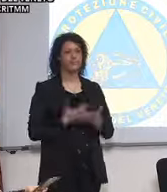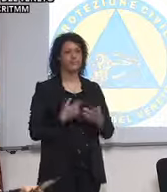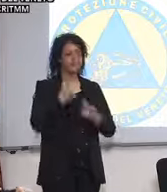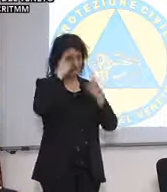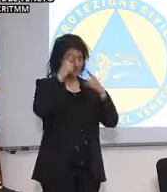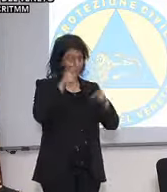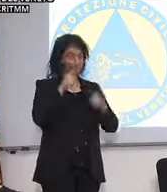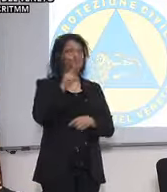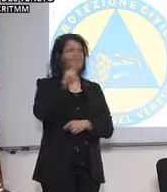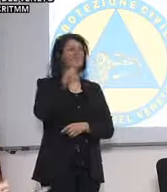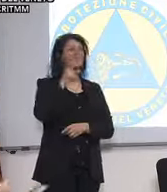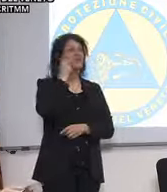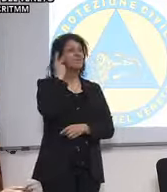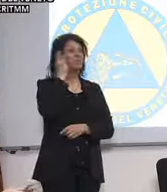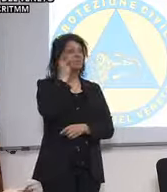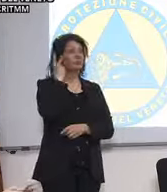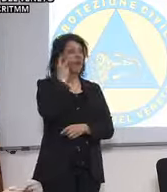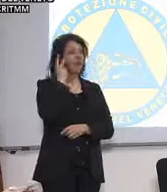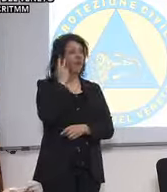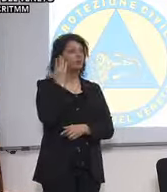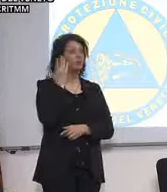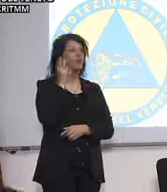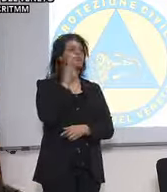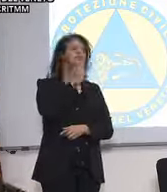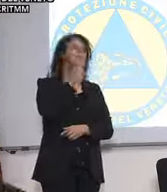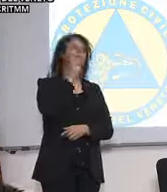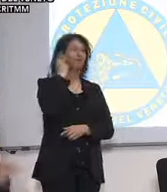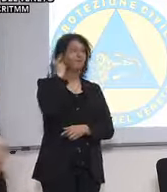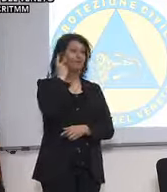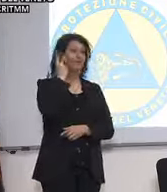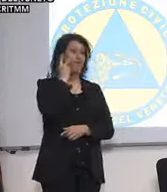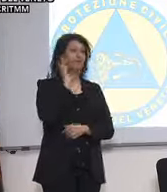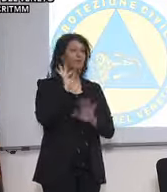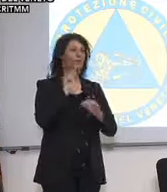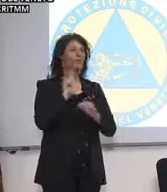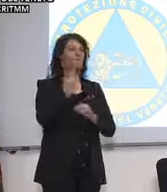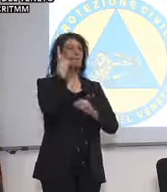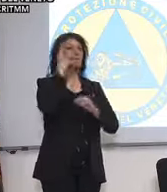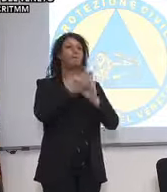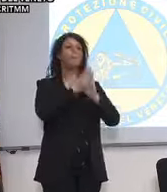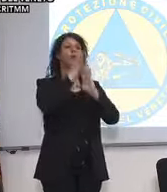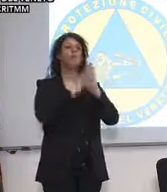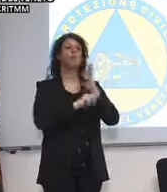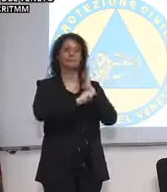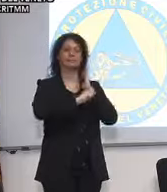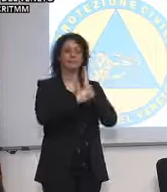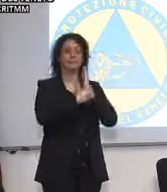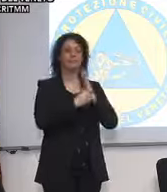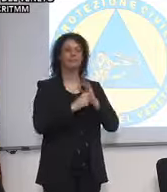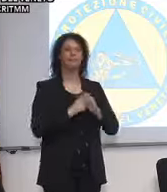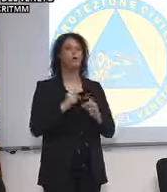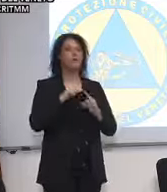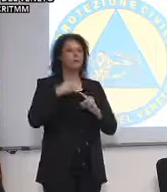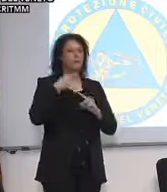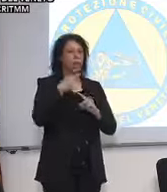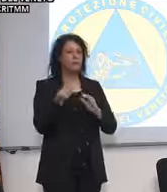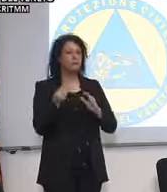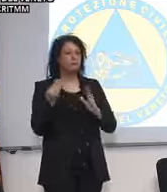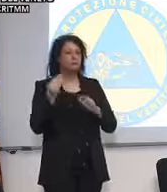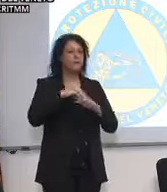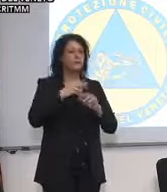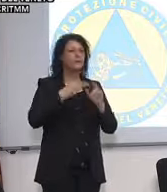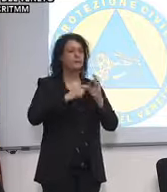fatto il 23 febbraio il primo provvedimento restrittivo, 24 febbraio restrittivo, poi ancora più restrittivo vietando ogni forma